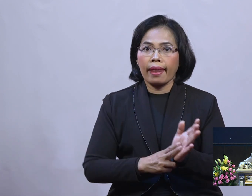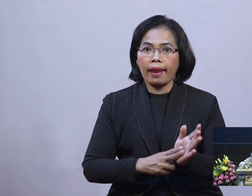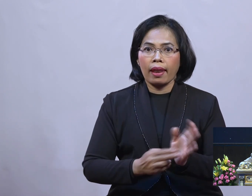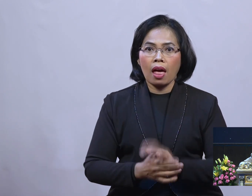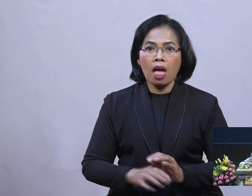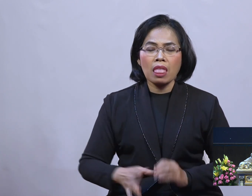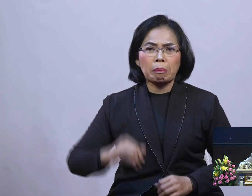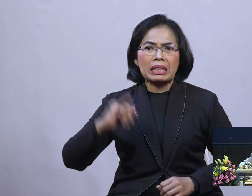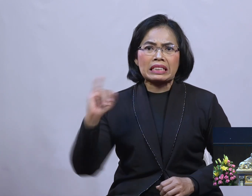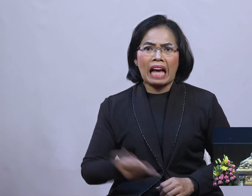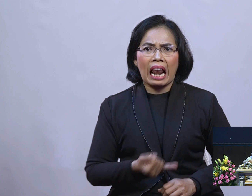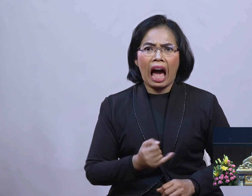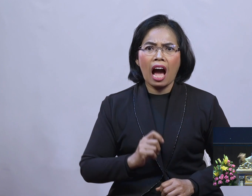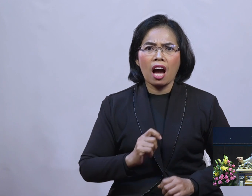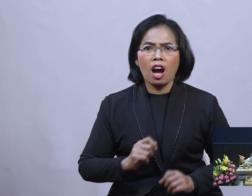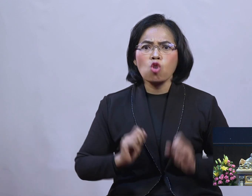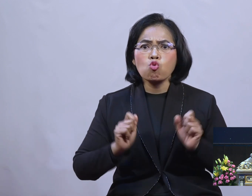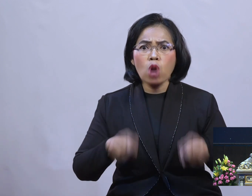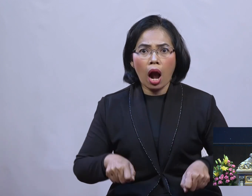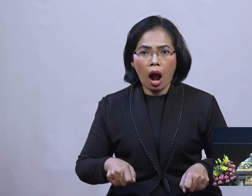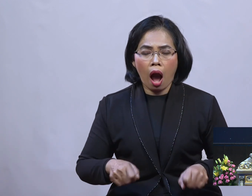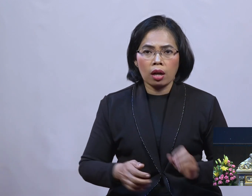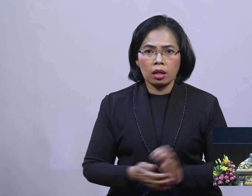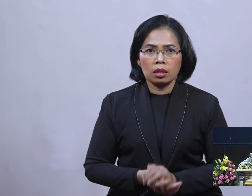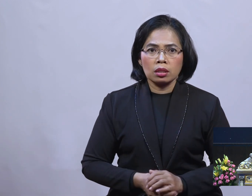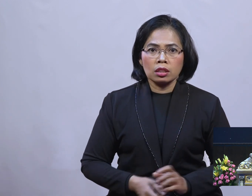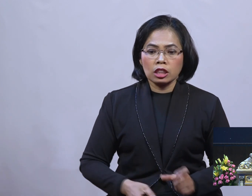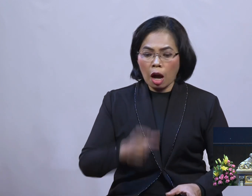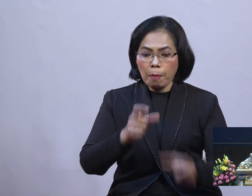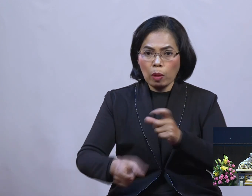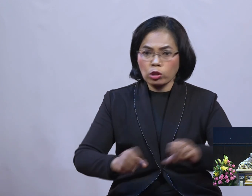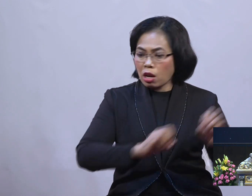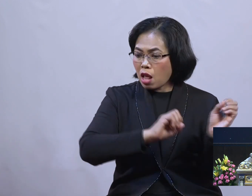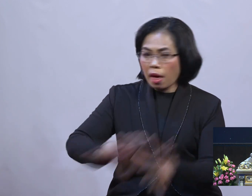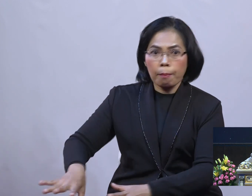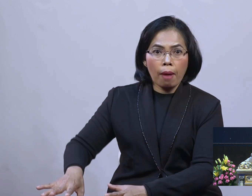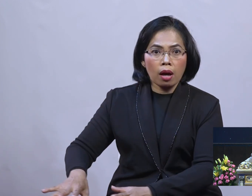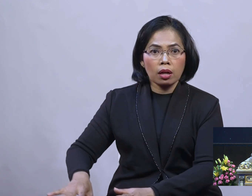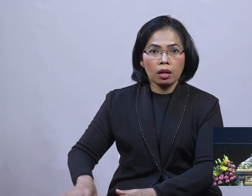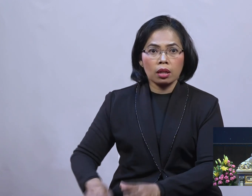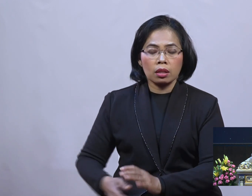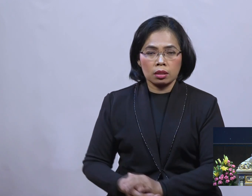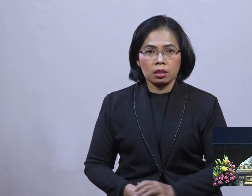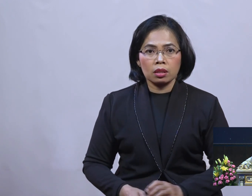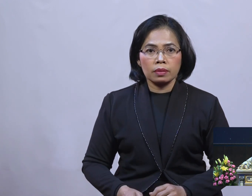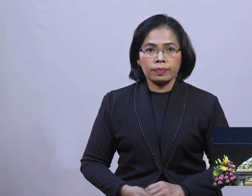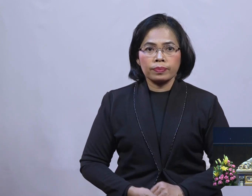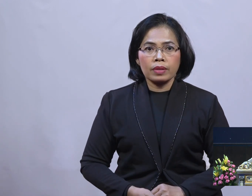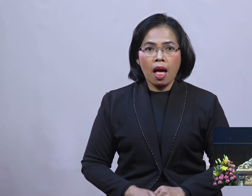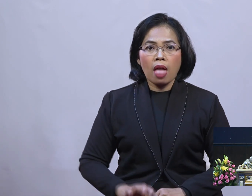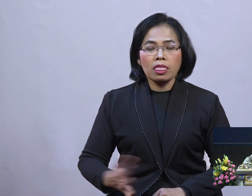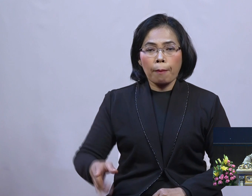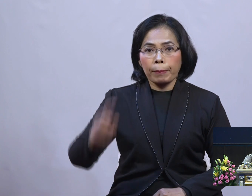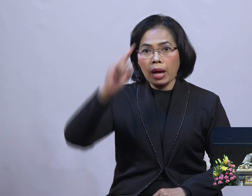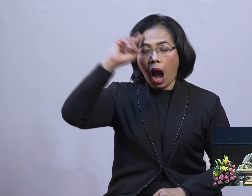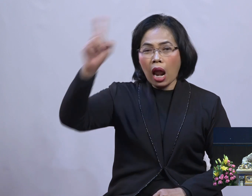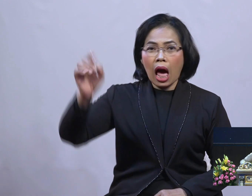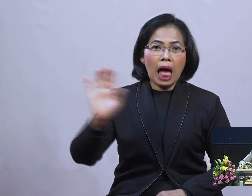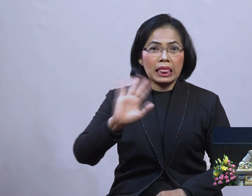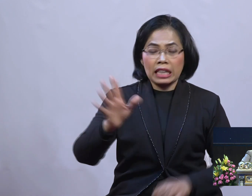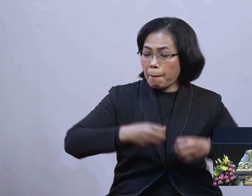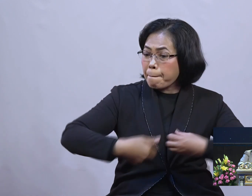disalahgunakan singa manusia dilempar Hai tetapi allah-lah Tuhan tidak membiarkan kita